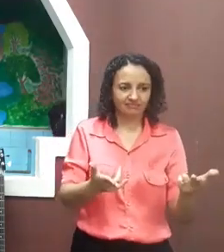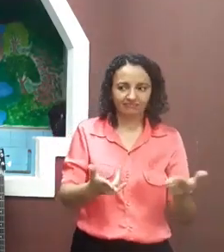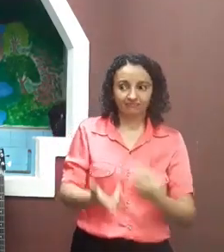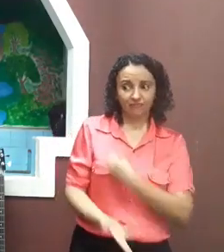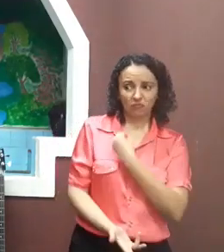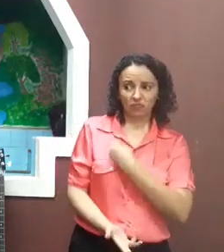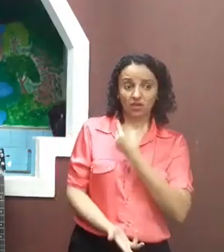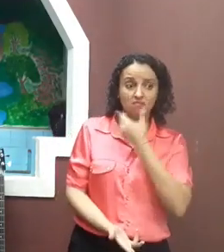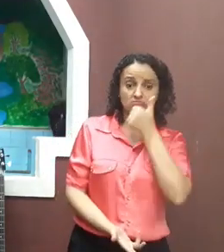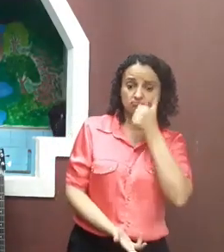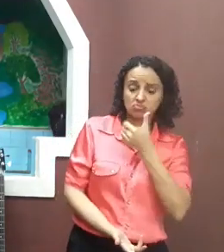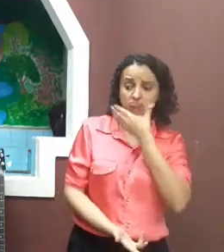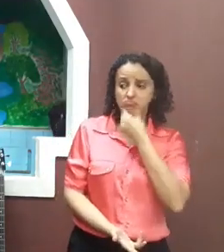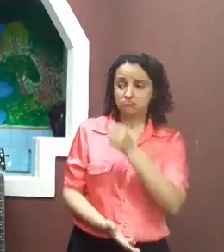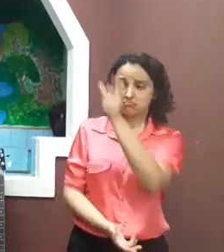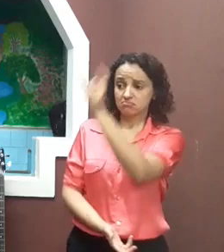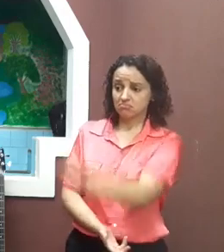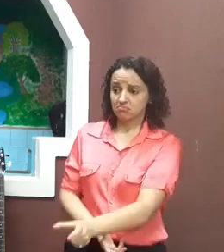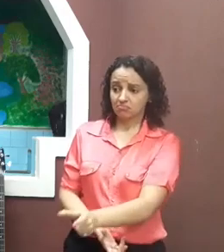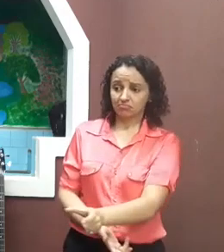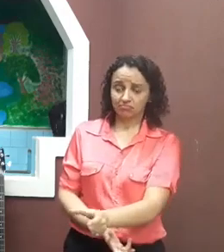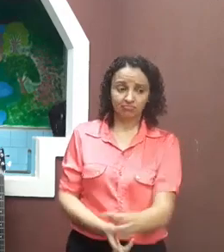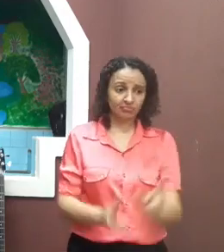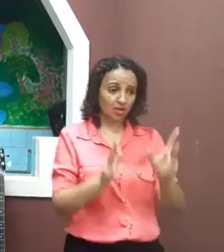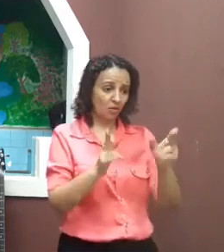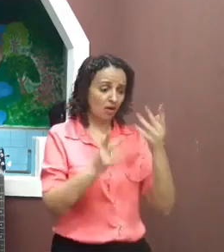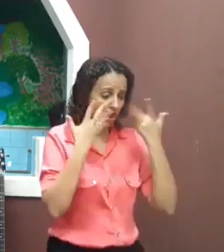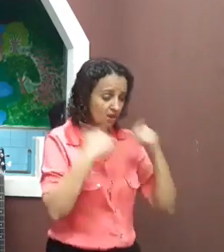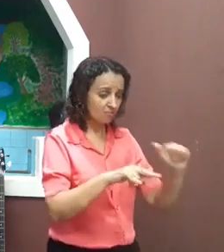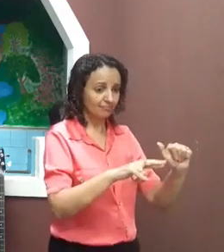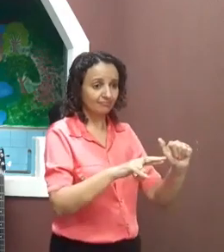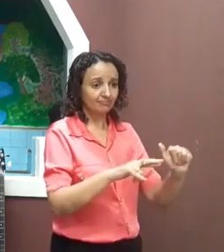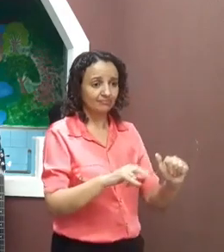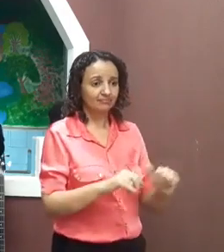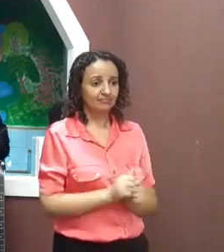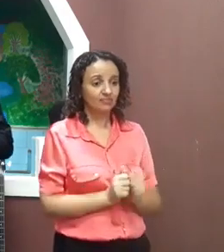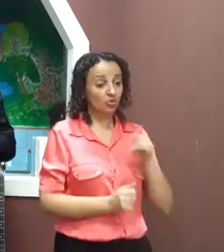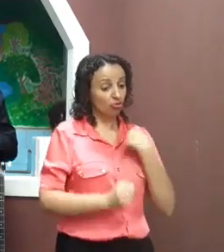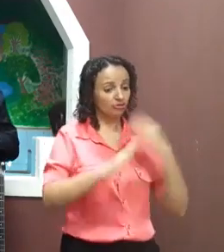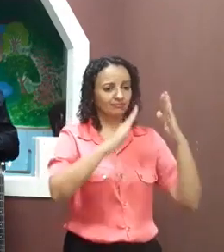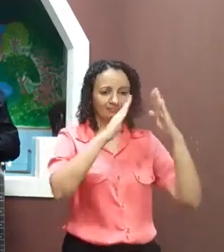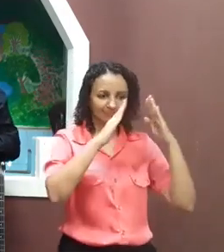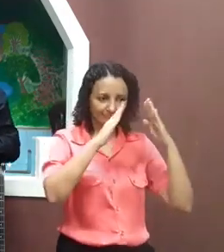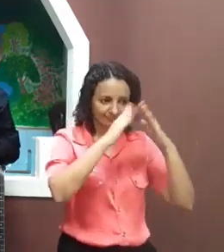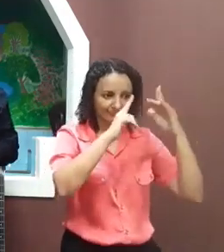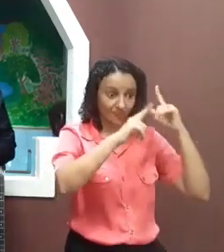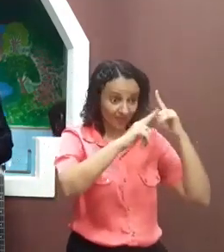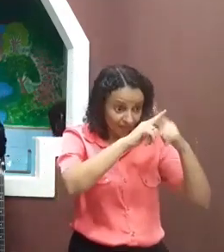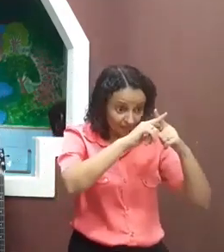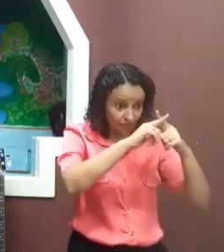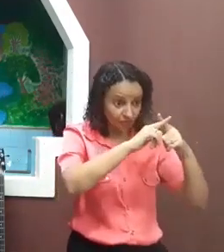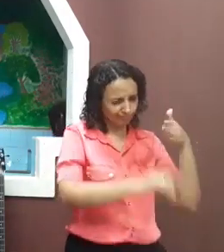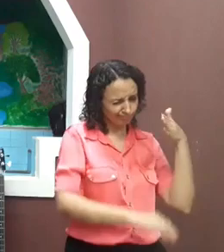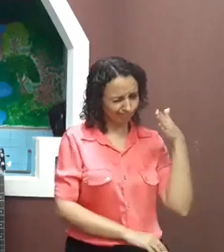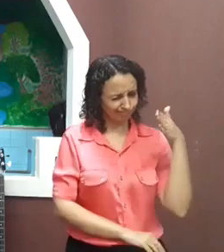Estar na igreja nos garante um propósito. Estar na